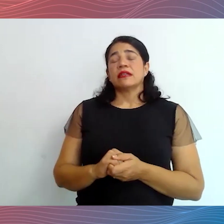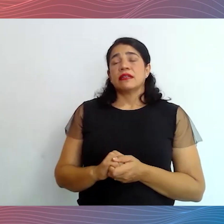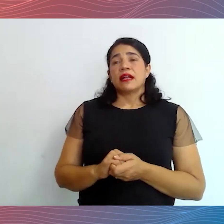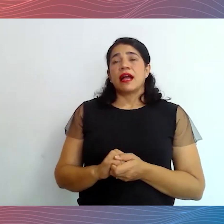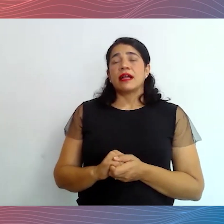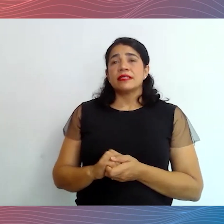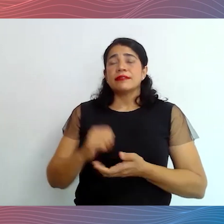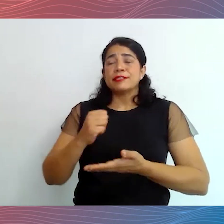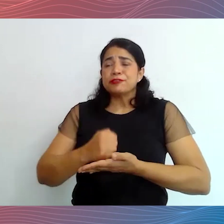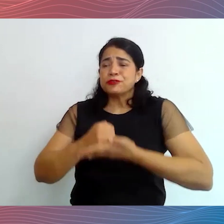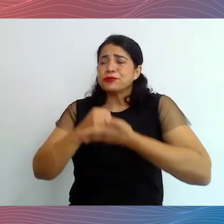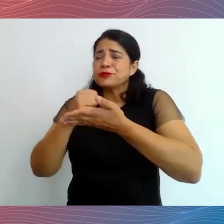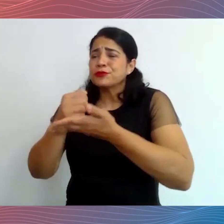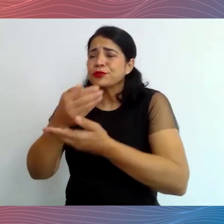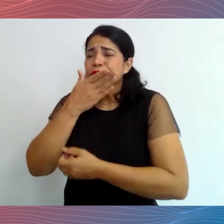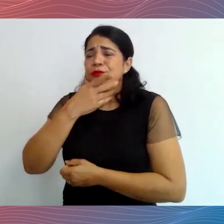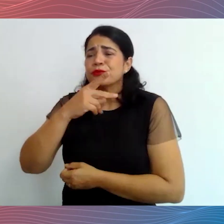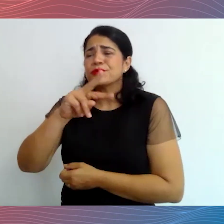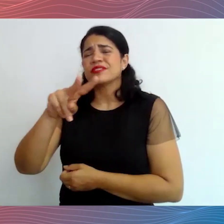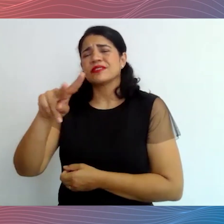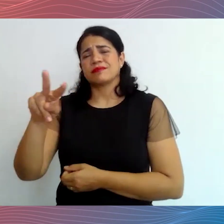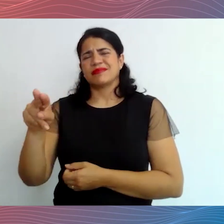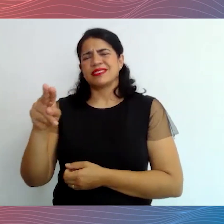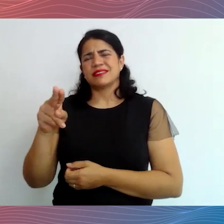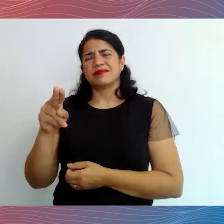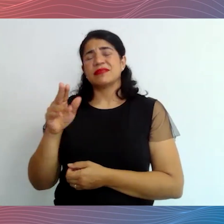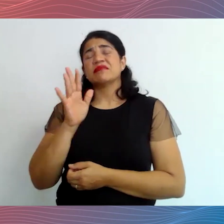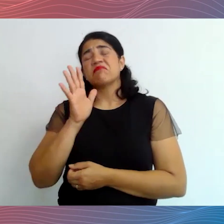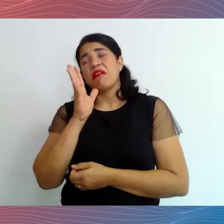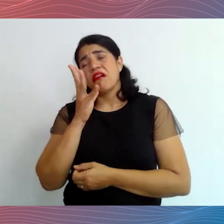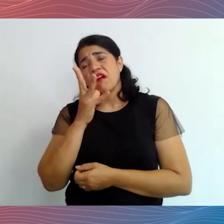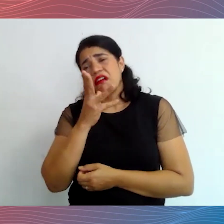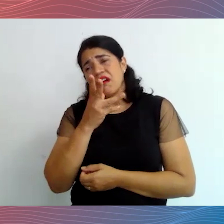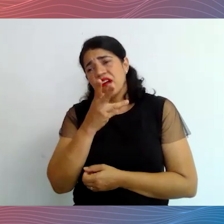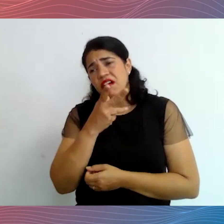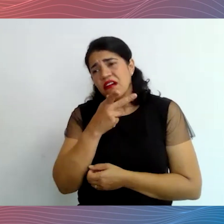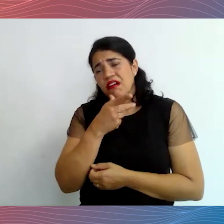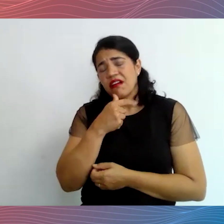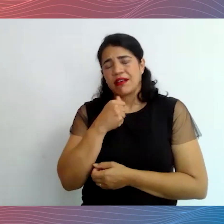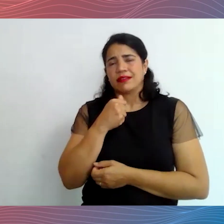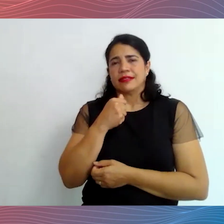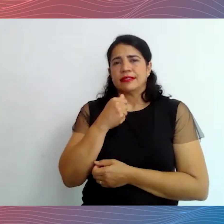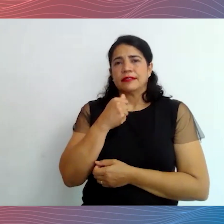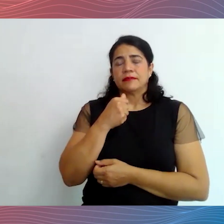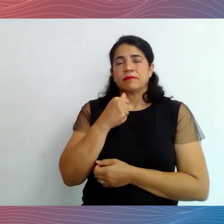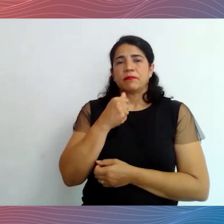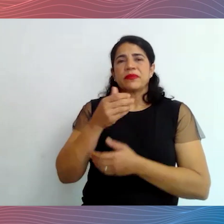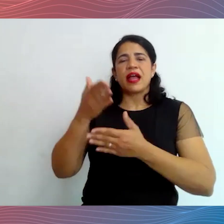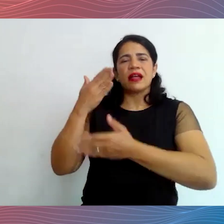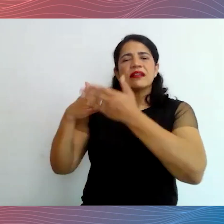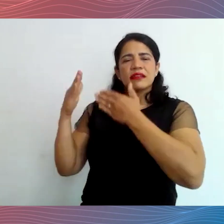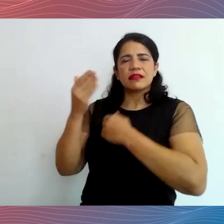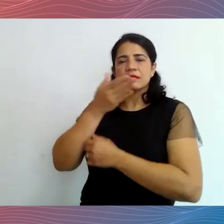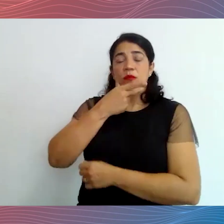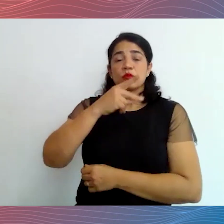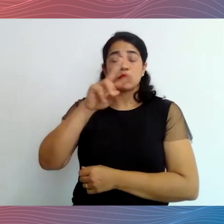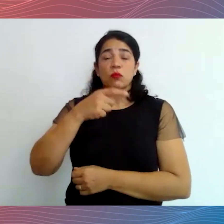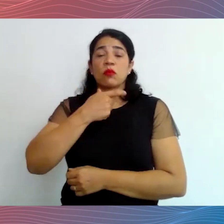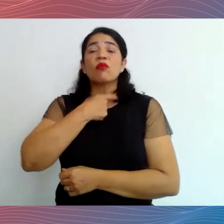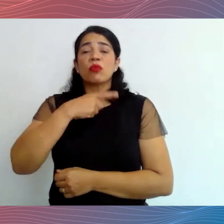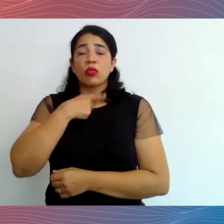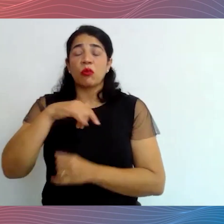falou: não dá certo, vamos colocar SEAP lá, colportores. Tá, e nós fomos, só que na primeira